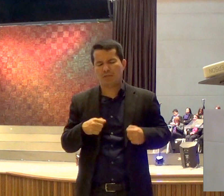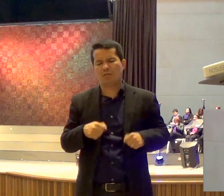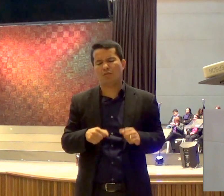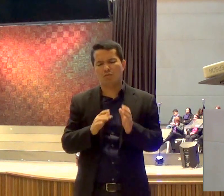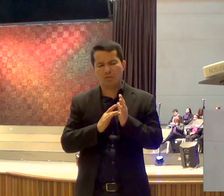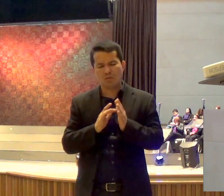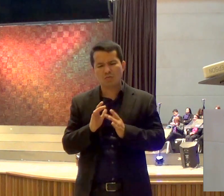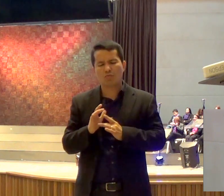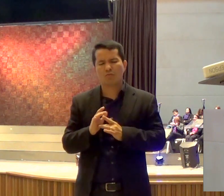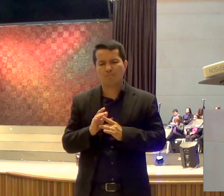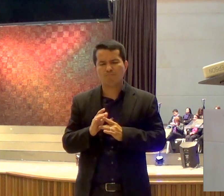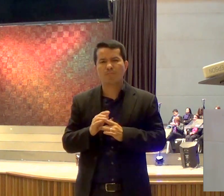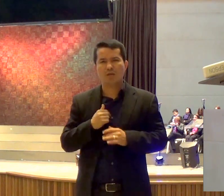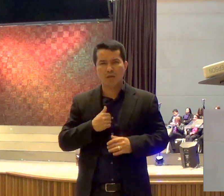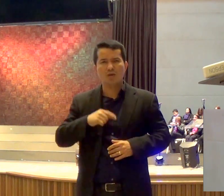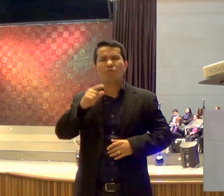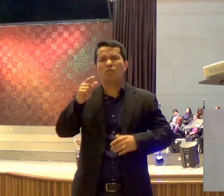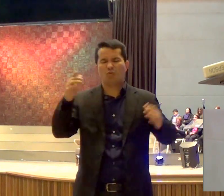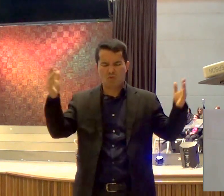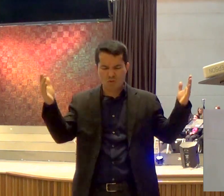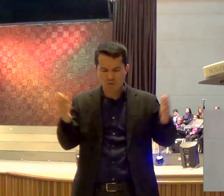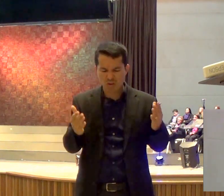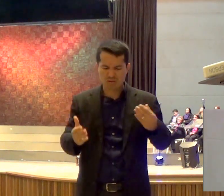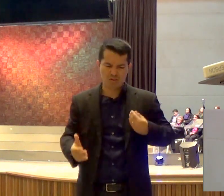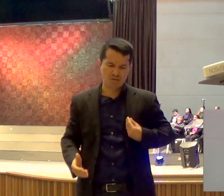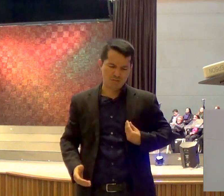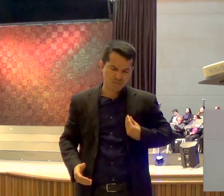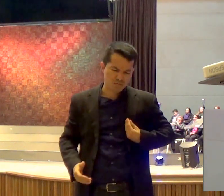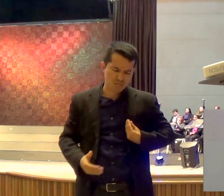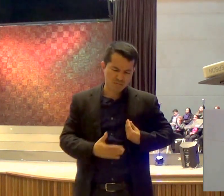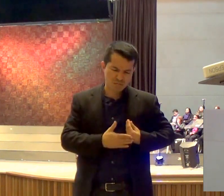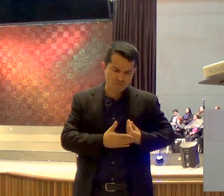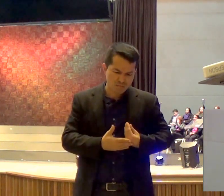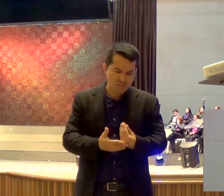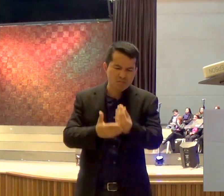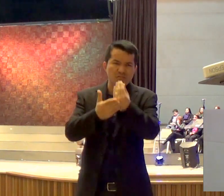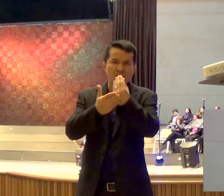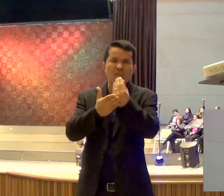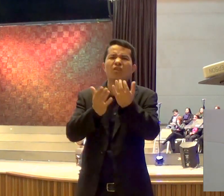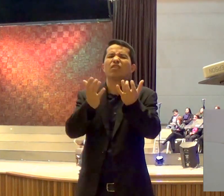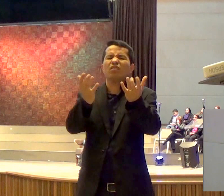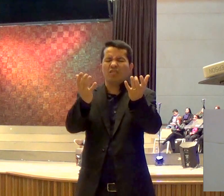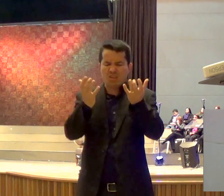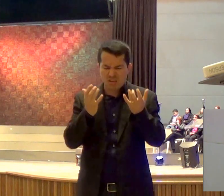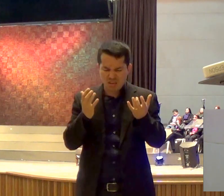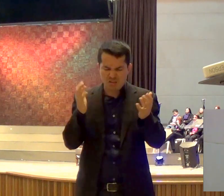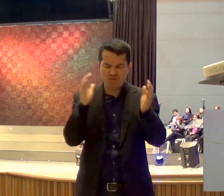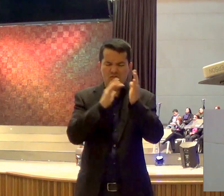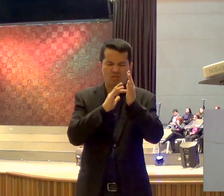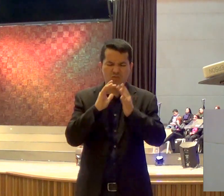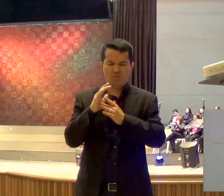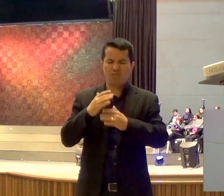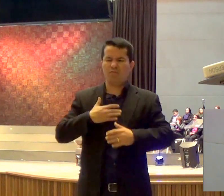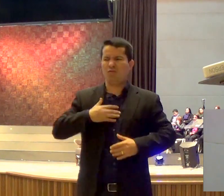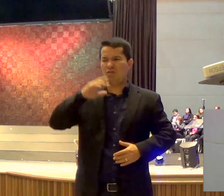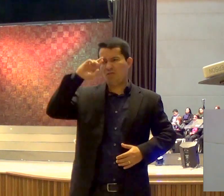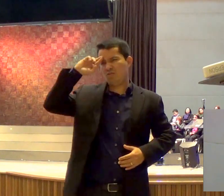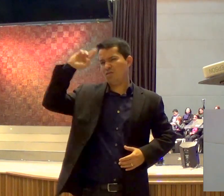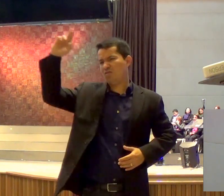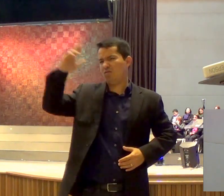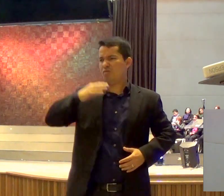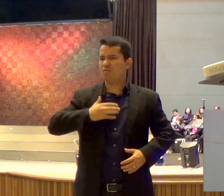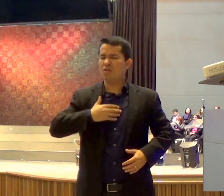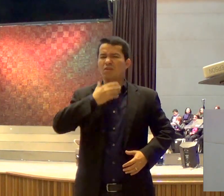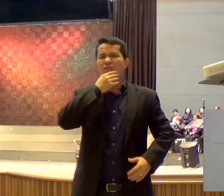a minha vida Jesus nesta noite eu quero receber Jesus como meu senhor como meu salvador como dono da minha vida